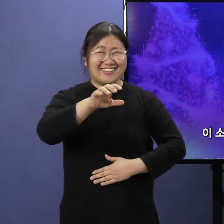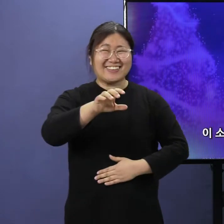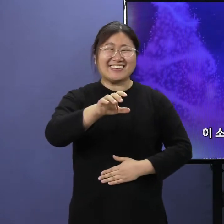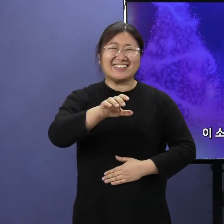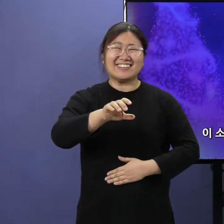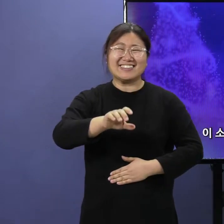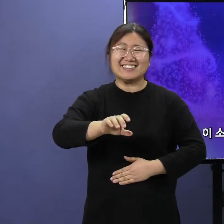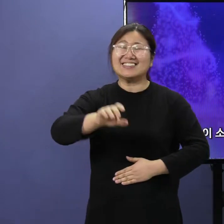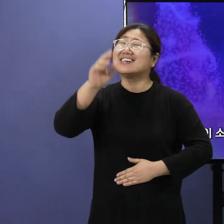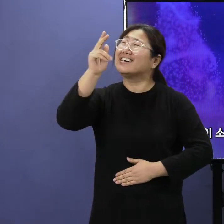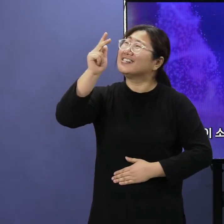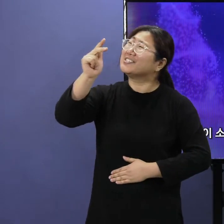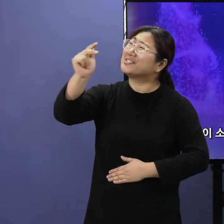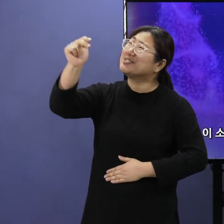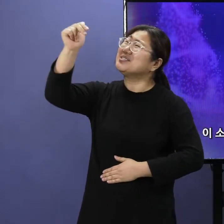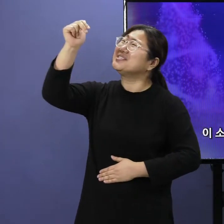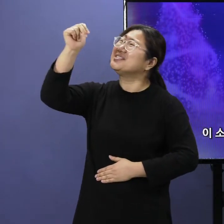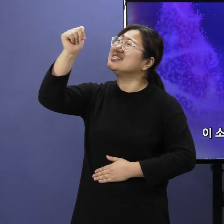땅에서